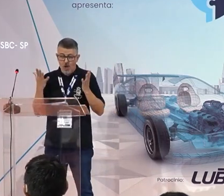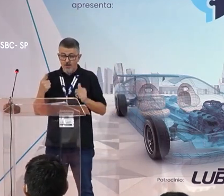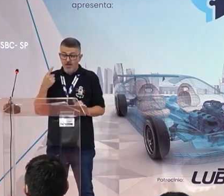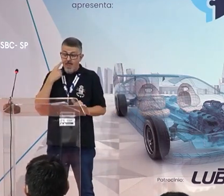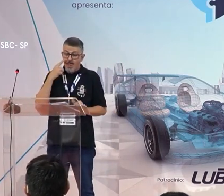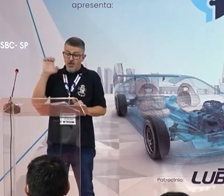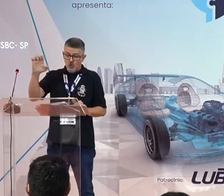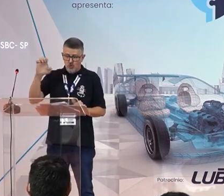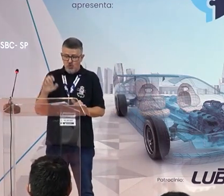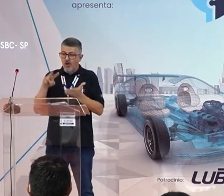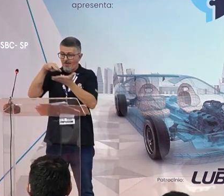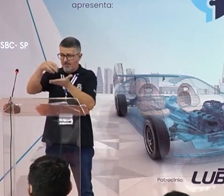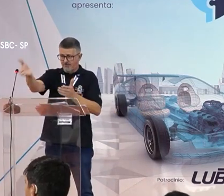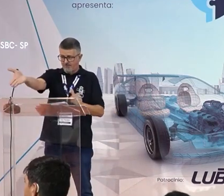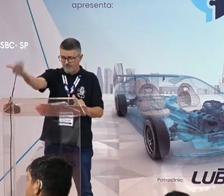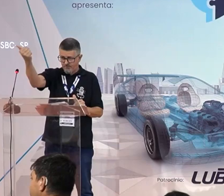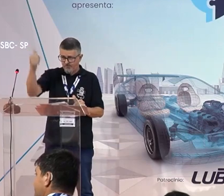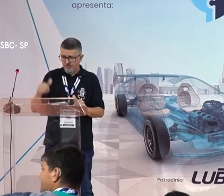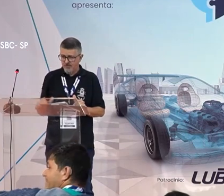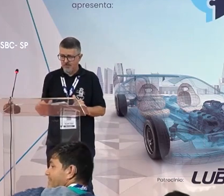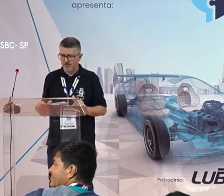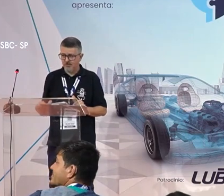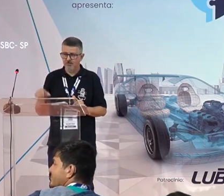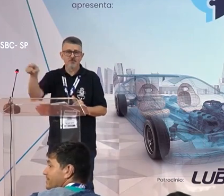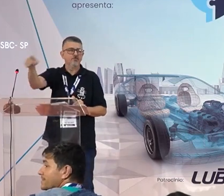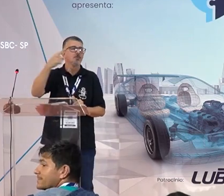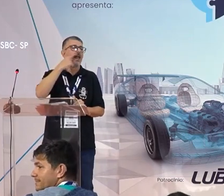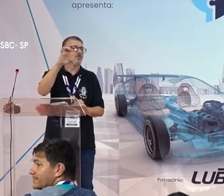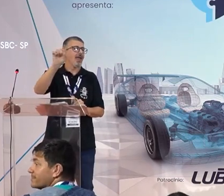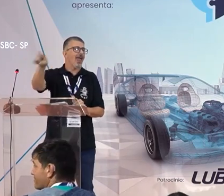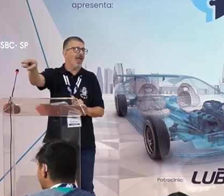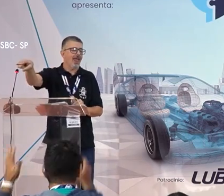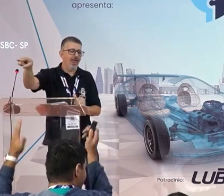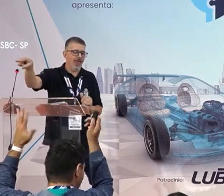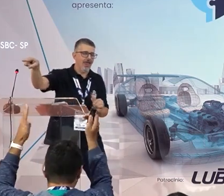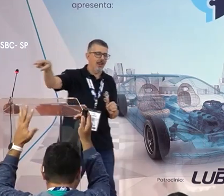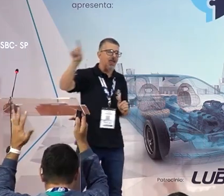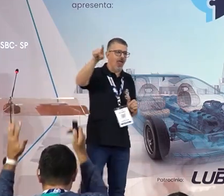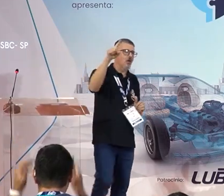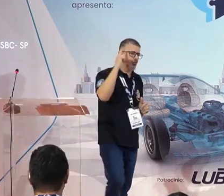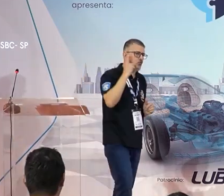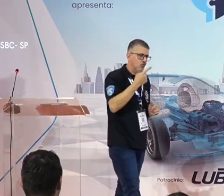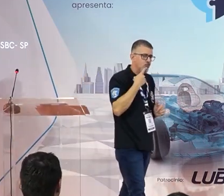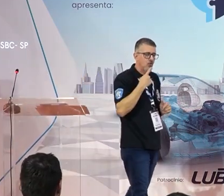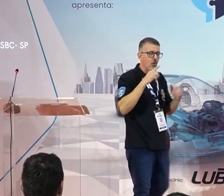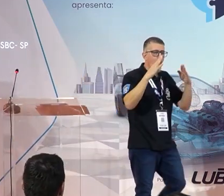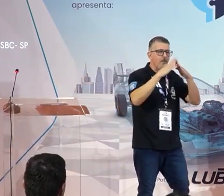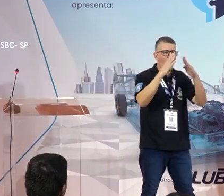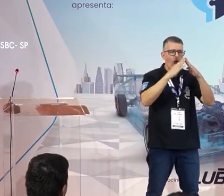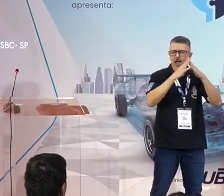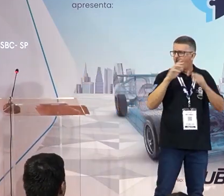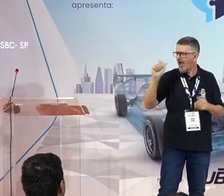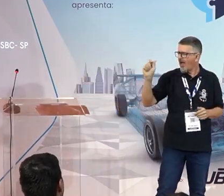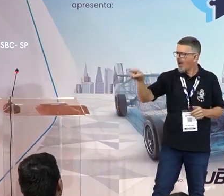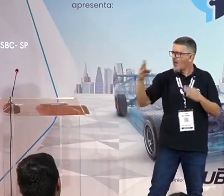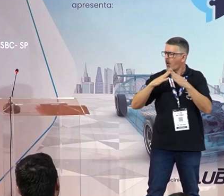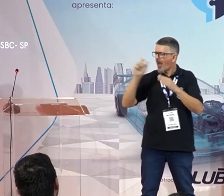Agora, gente vai falar do Edilson, por favor, fica de pé, Edilson. Ele é surdo, ele